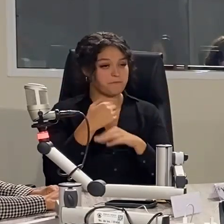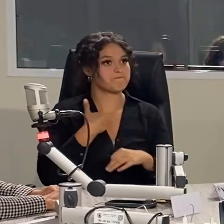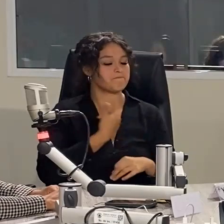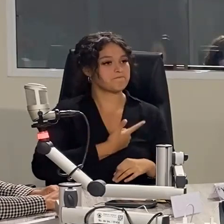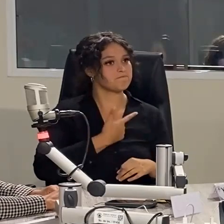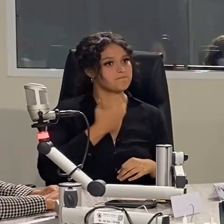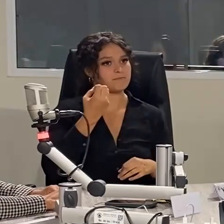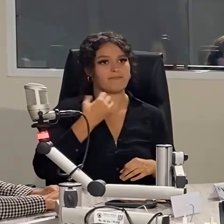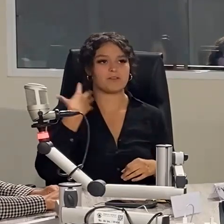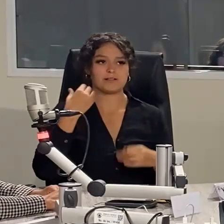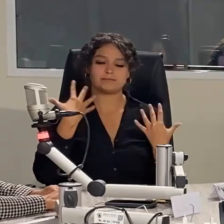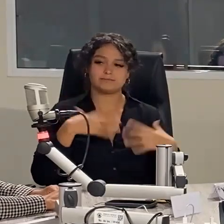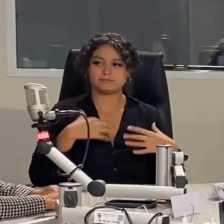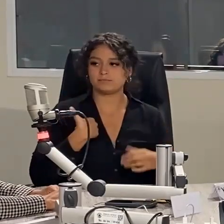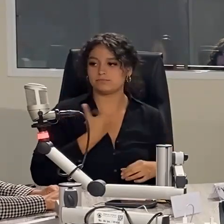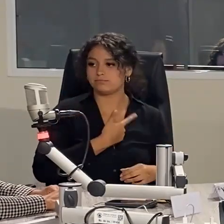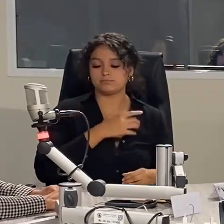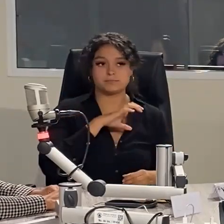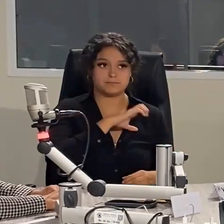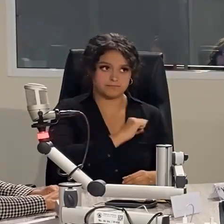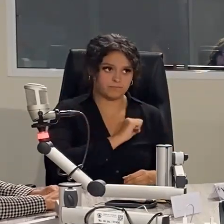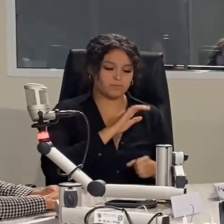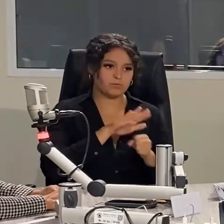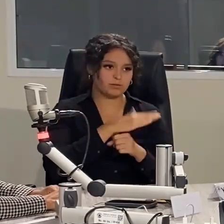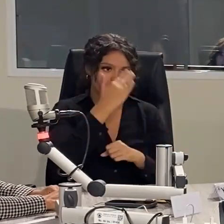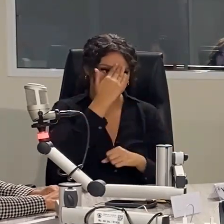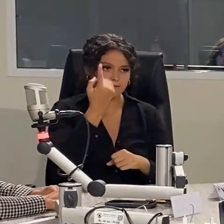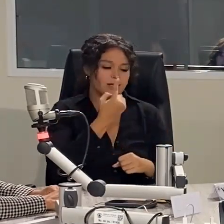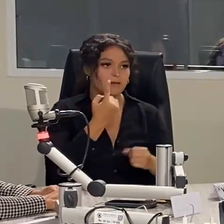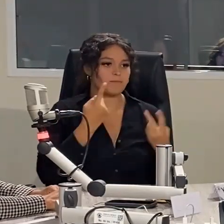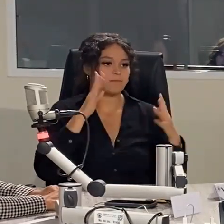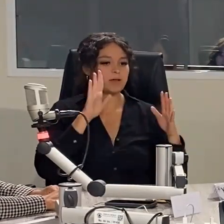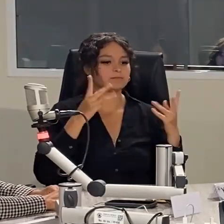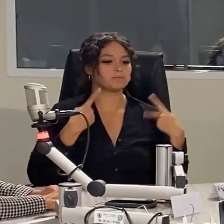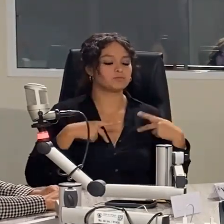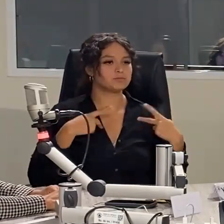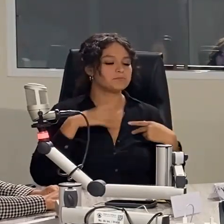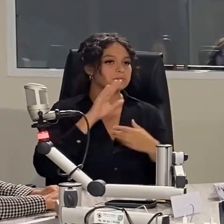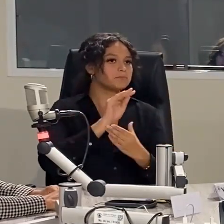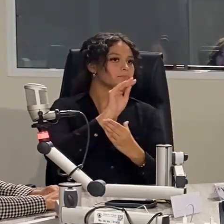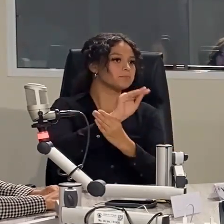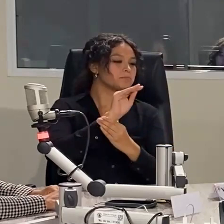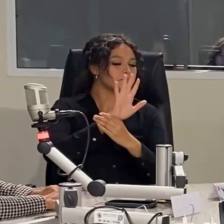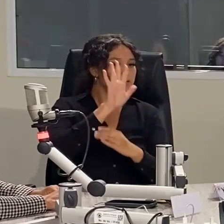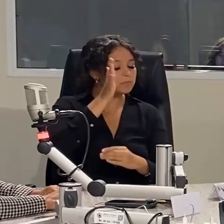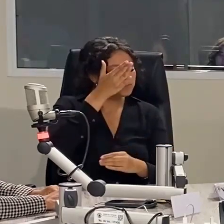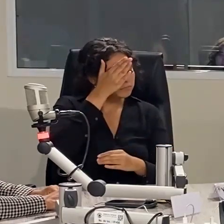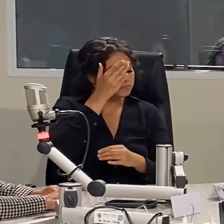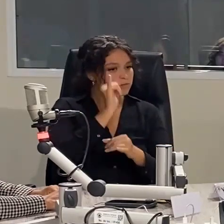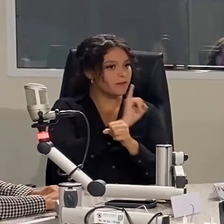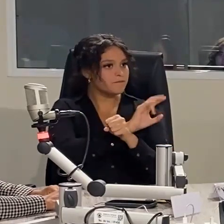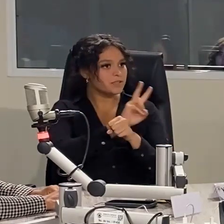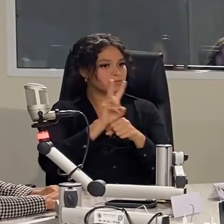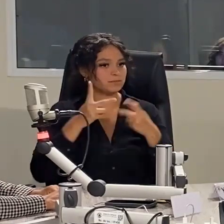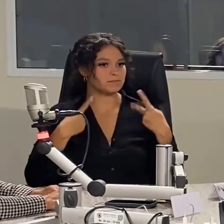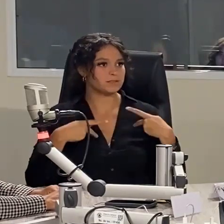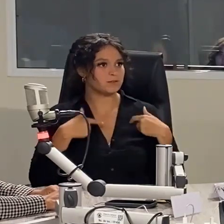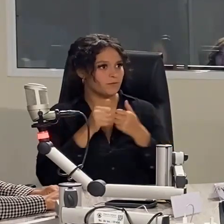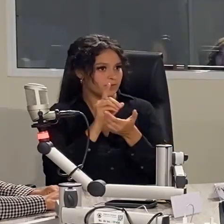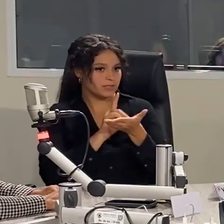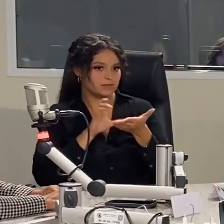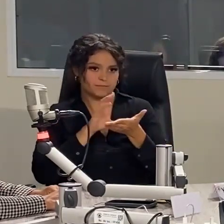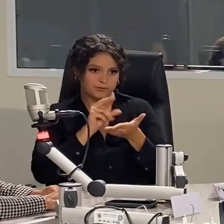tiene que ver, no tiene que ser invisible. Me encantó participar en el foro, en el diálogo,